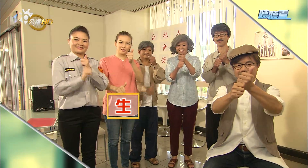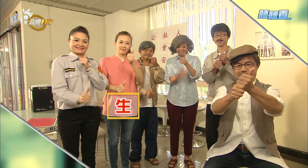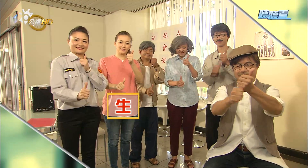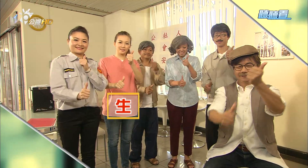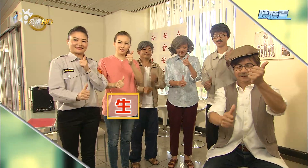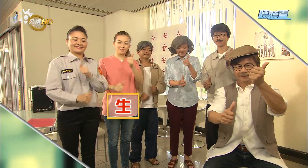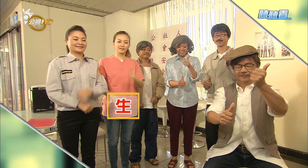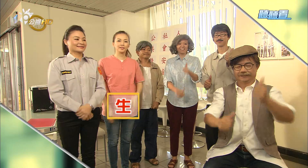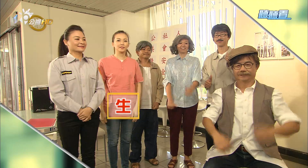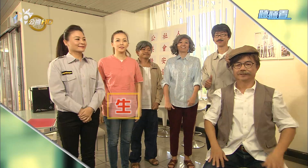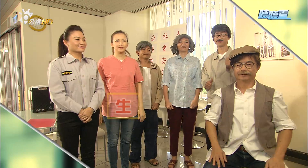生